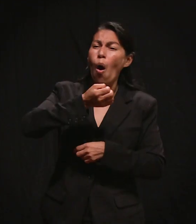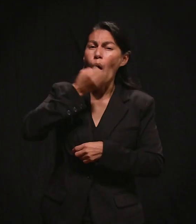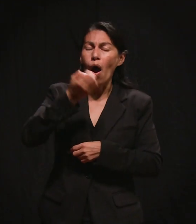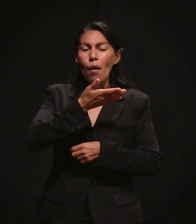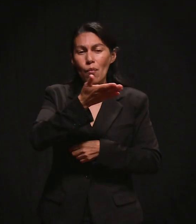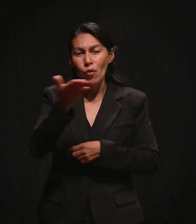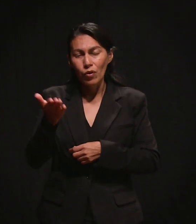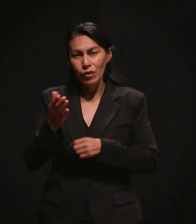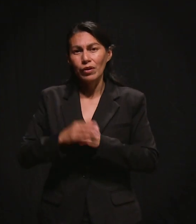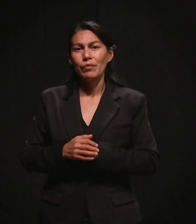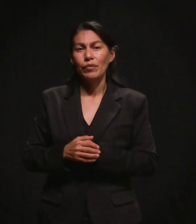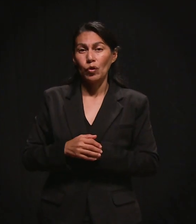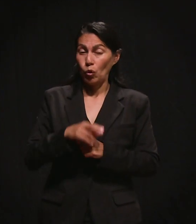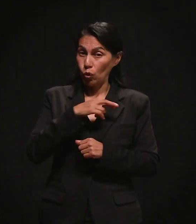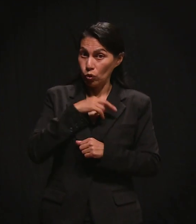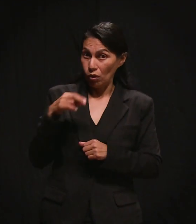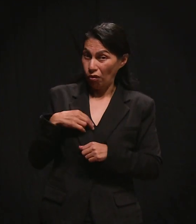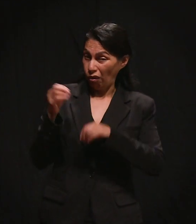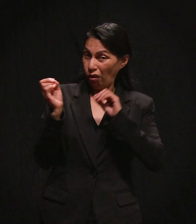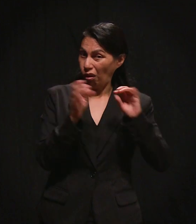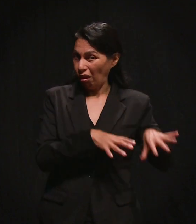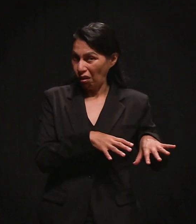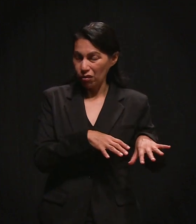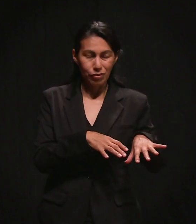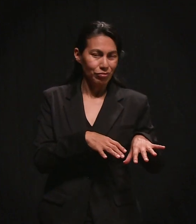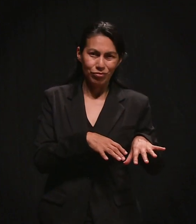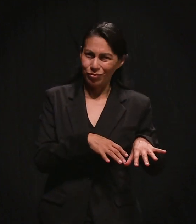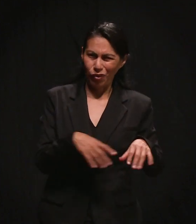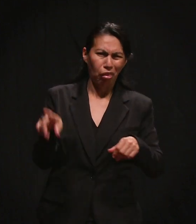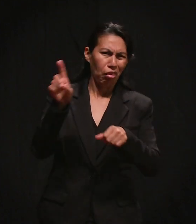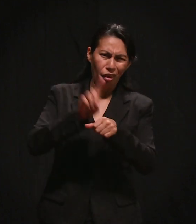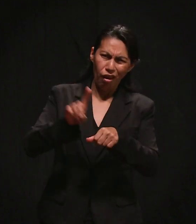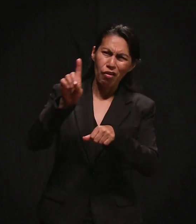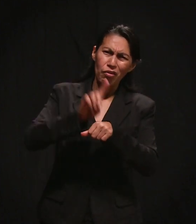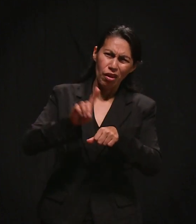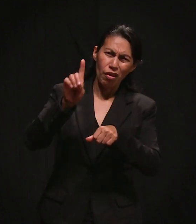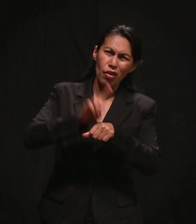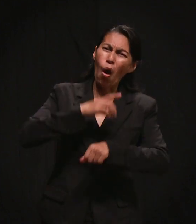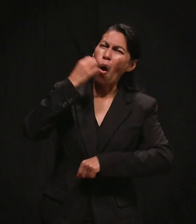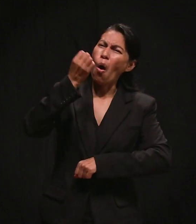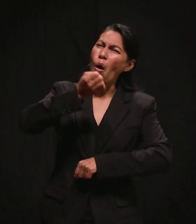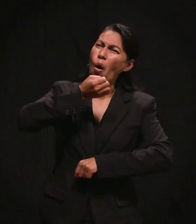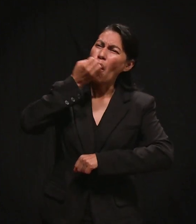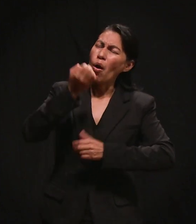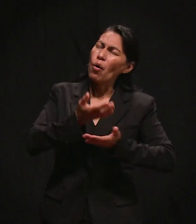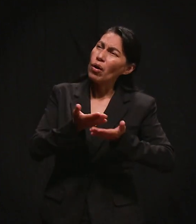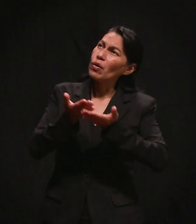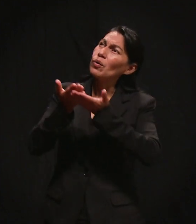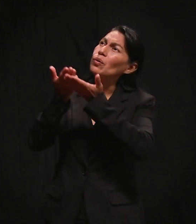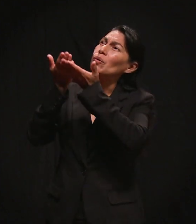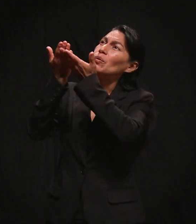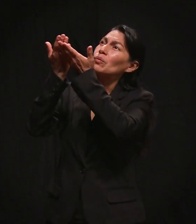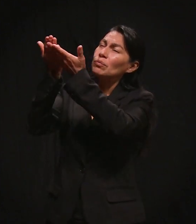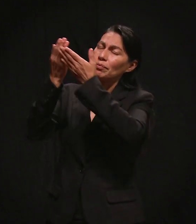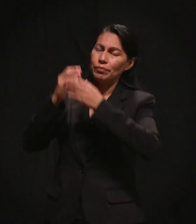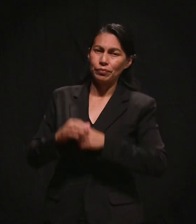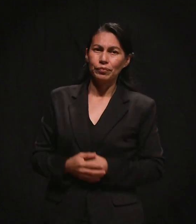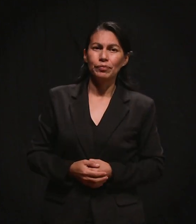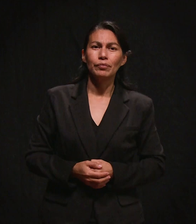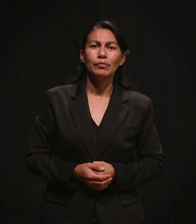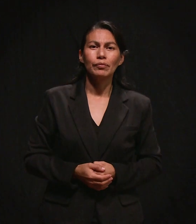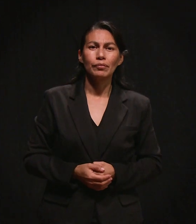vamos a dejar estas oraciones ni un solo día, todos los días va a subir nuestra oración ferviente por